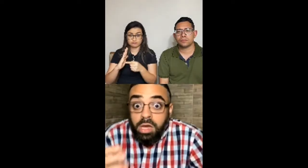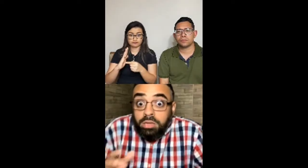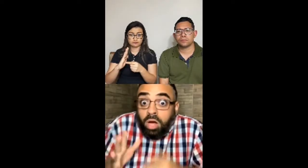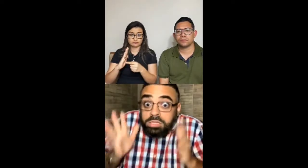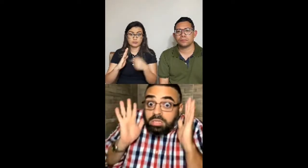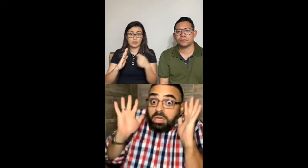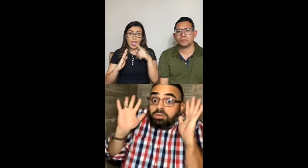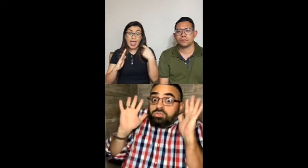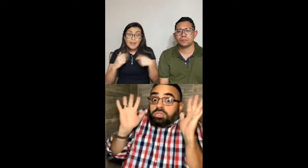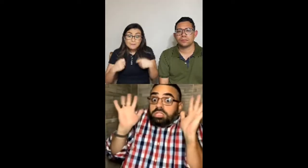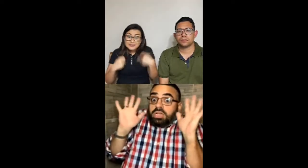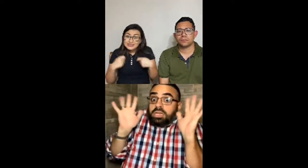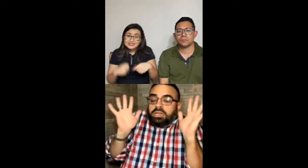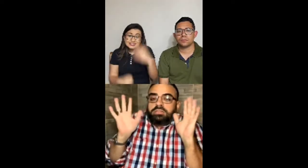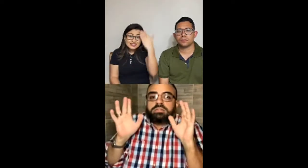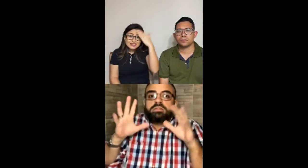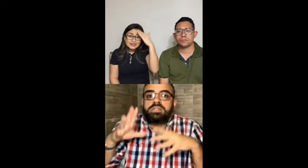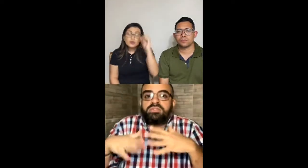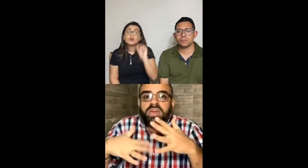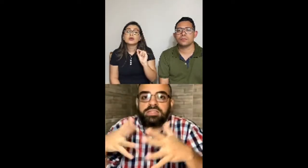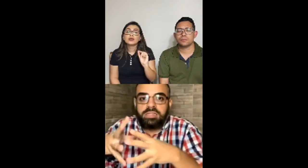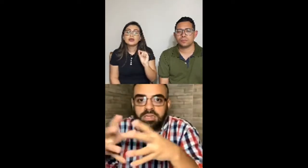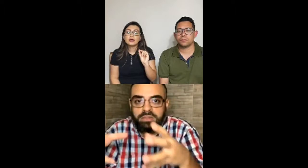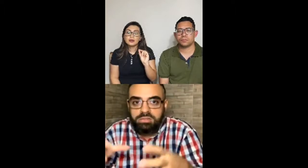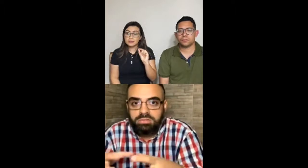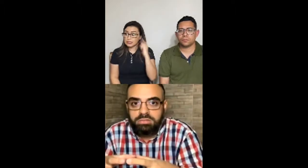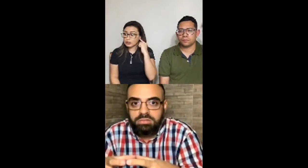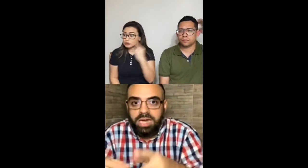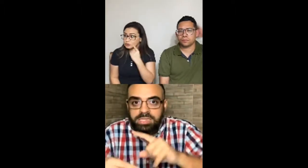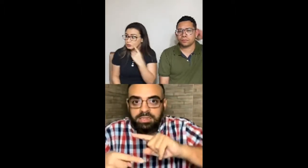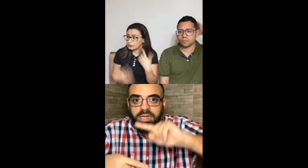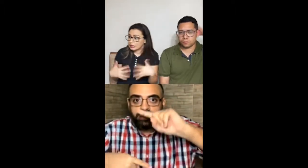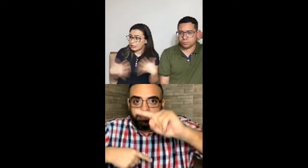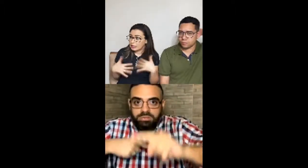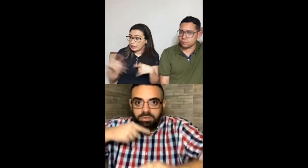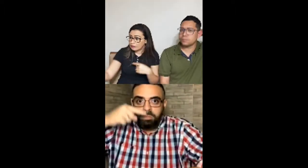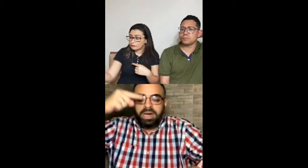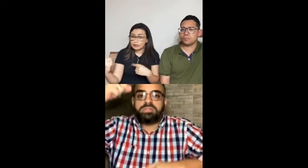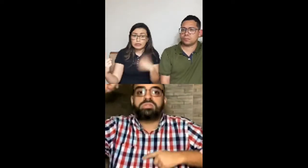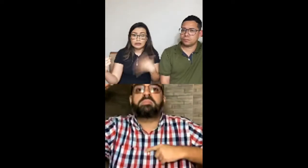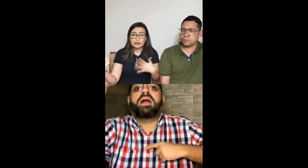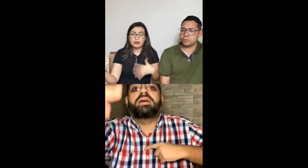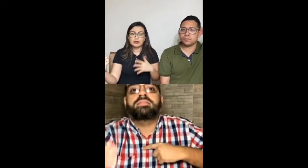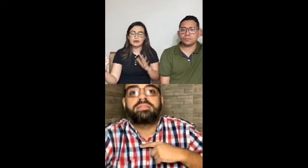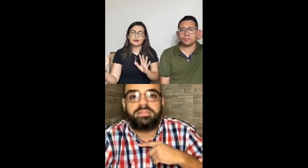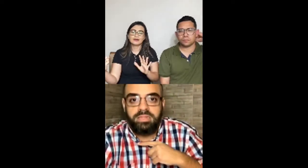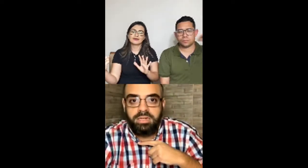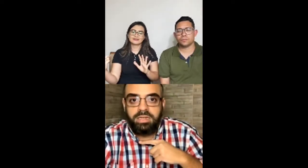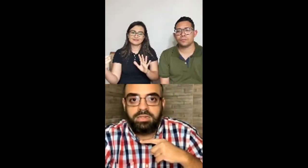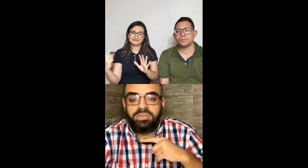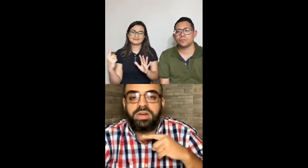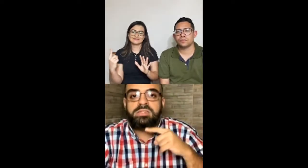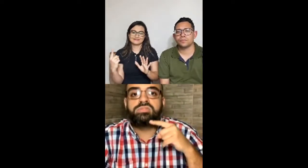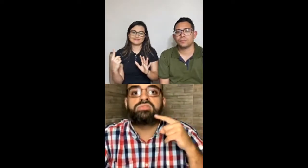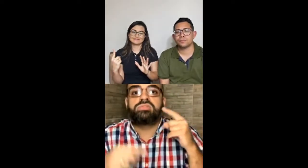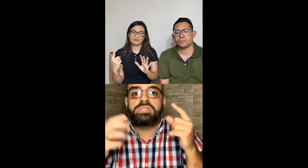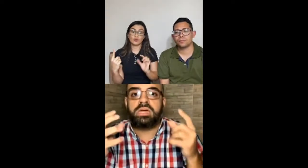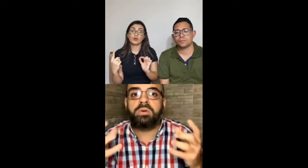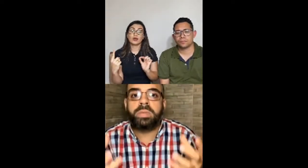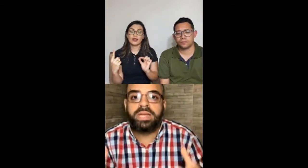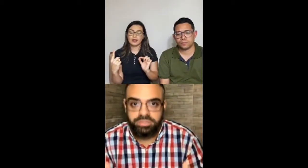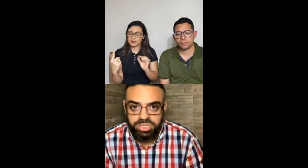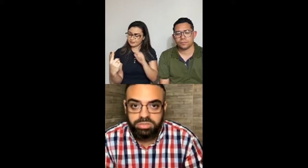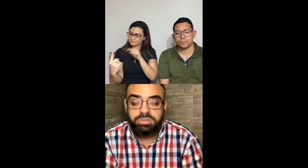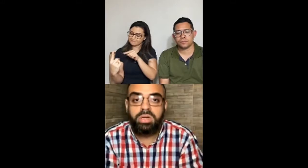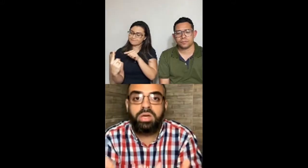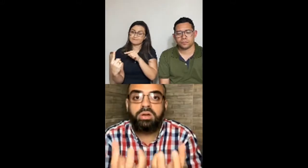local, esse conceito de que o surdo não... Nossa, o surdo está chegando na igreja. Você vence isso, aí você